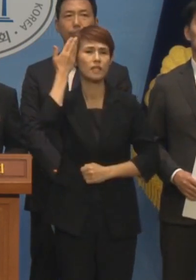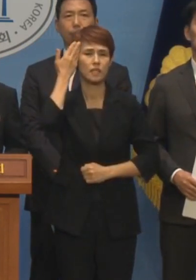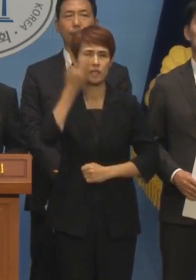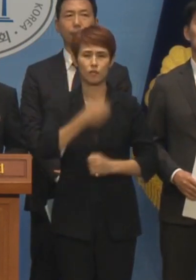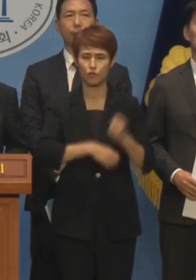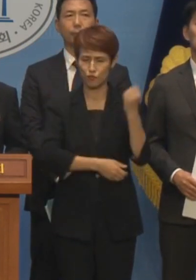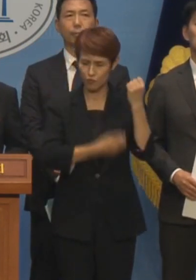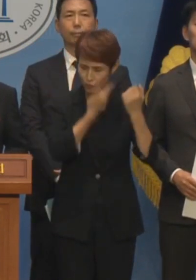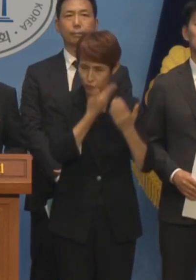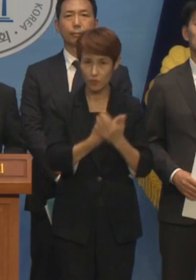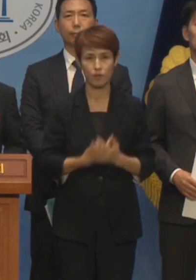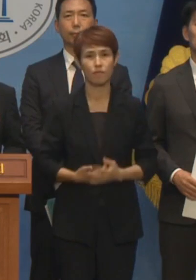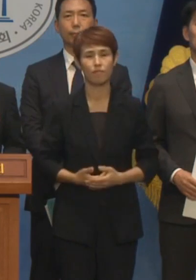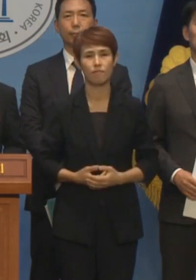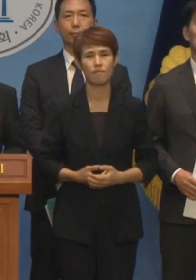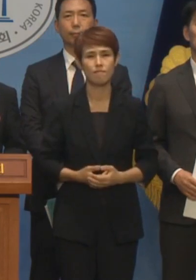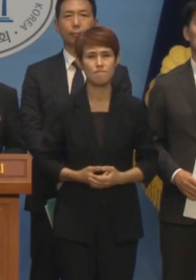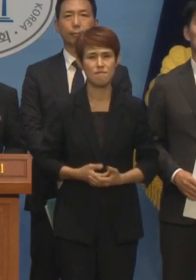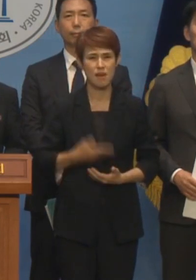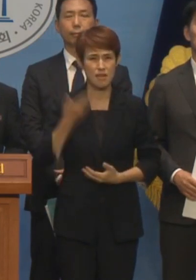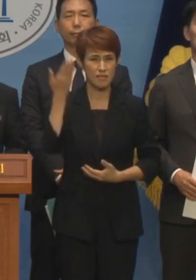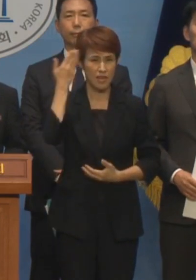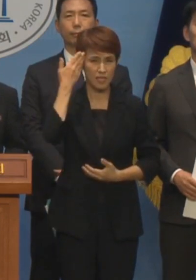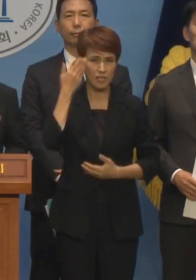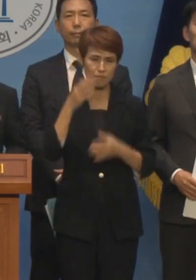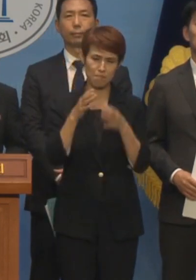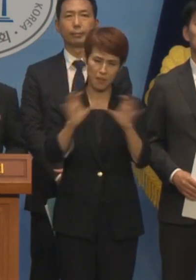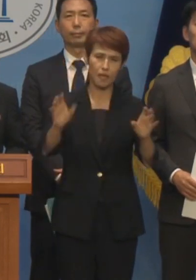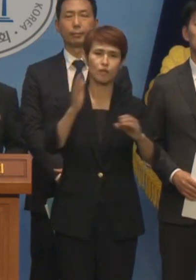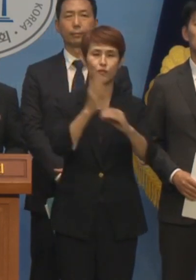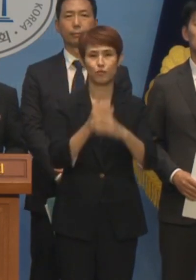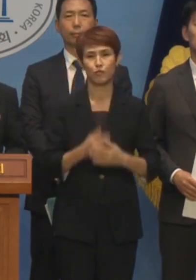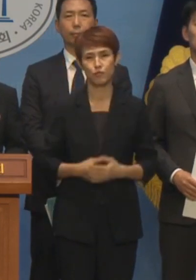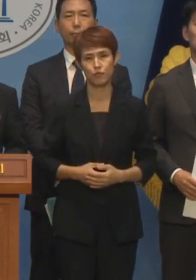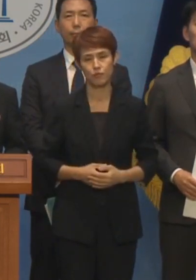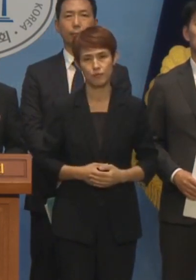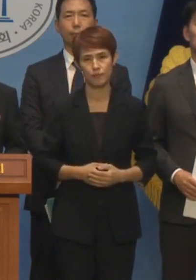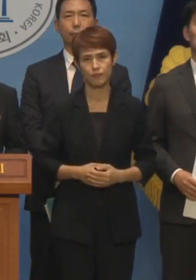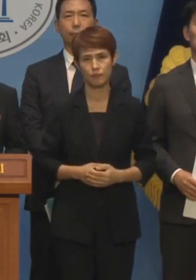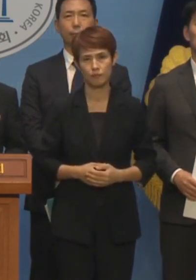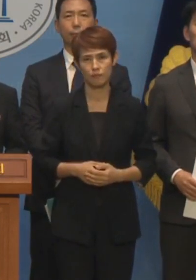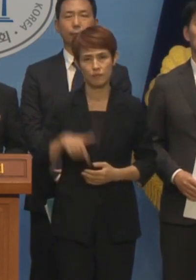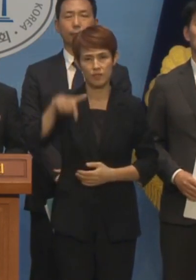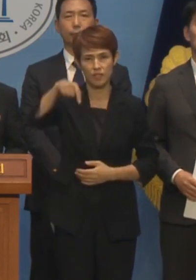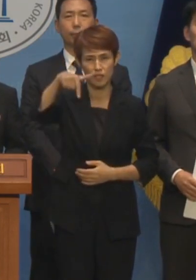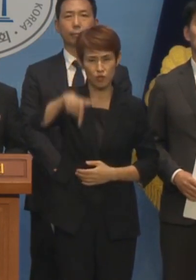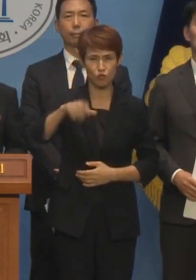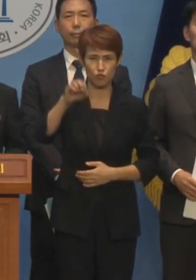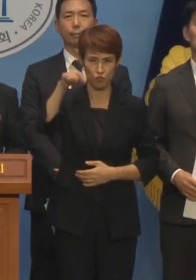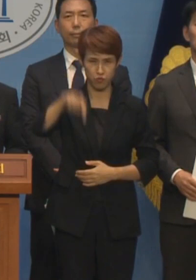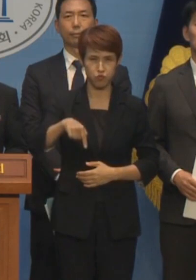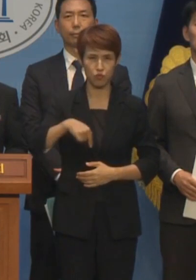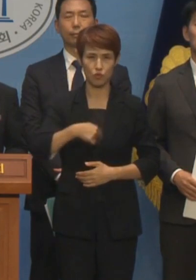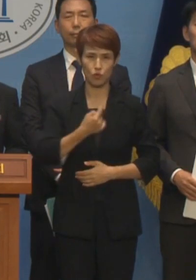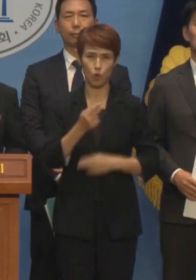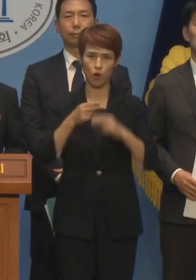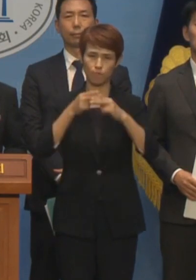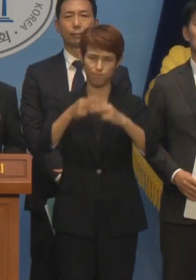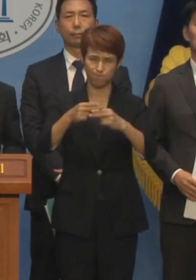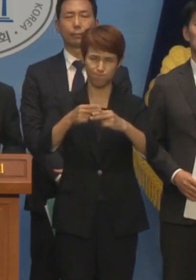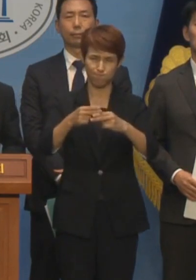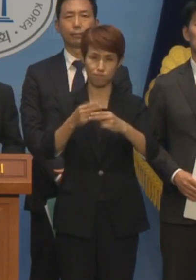정권은 상식을 계속해서 파괴하고 있습니다. 이제 극우 독재 세력의